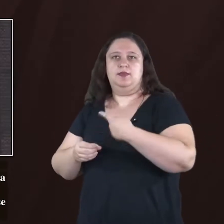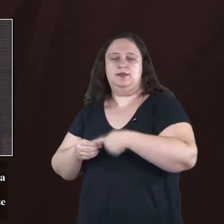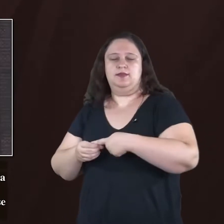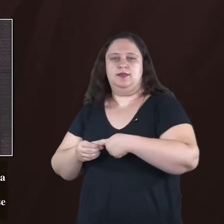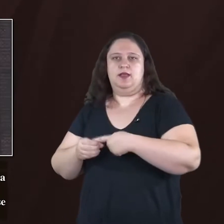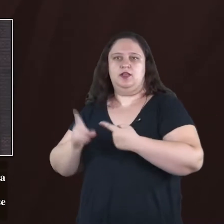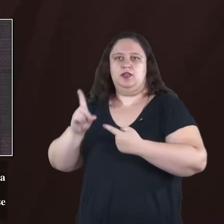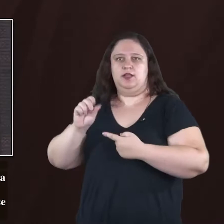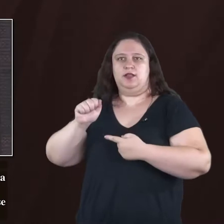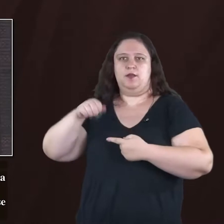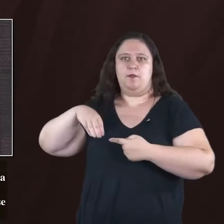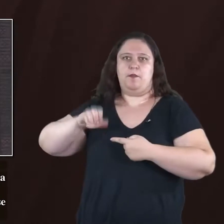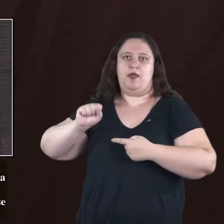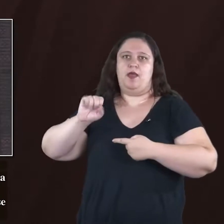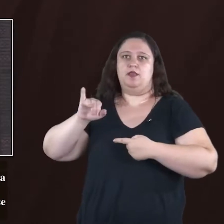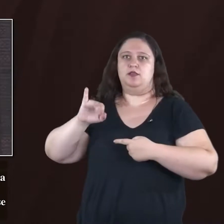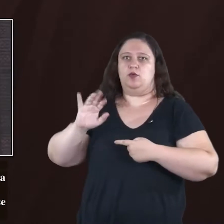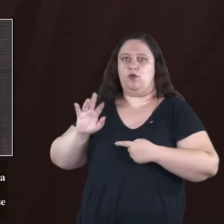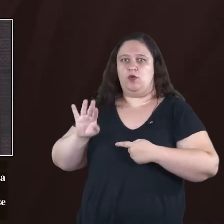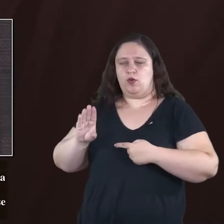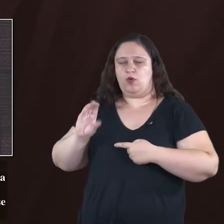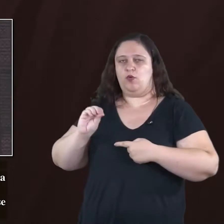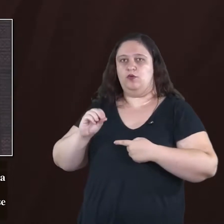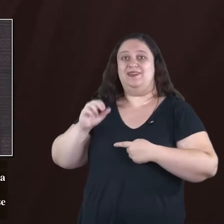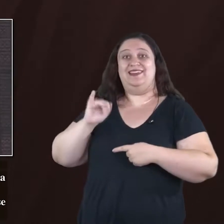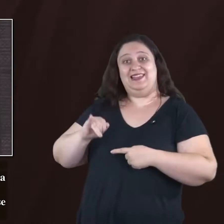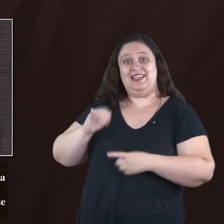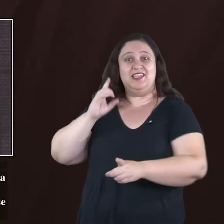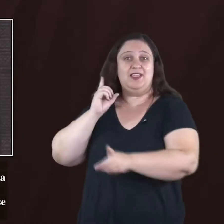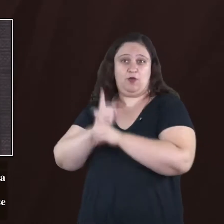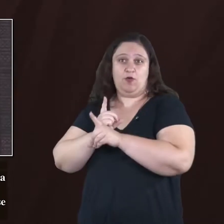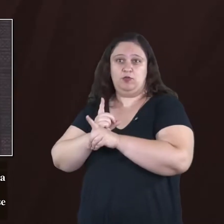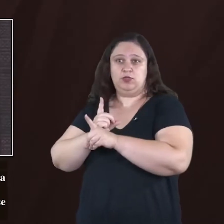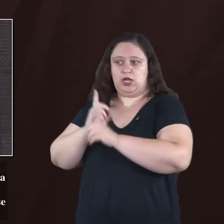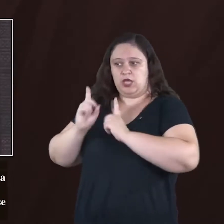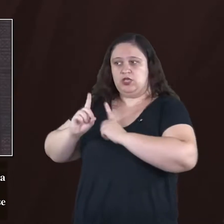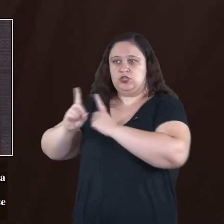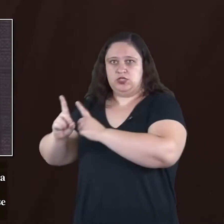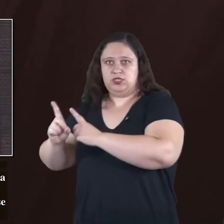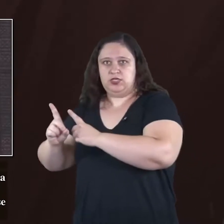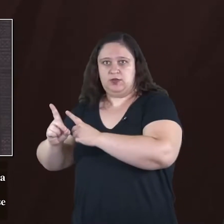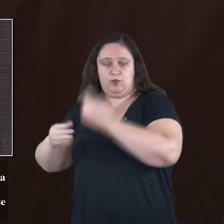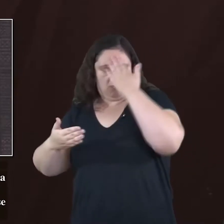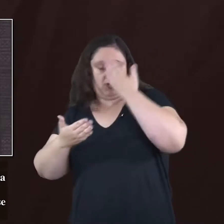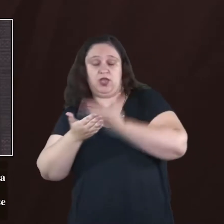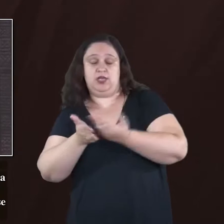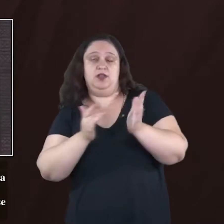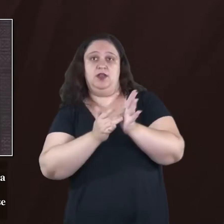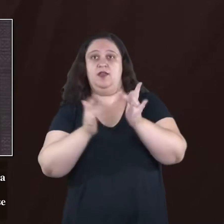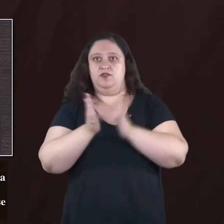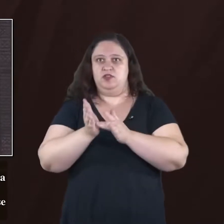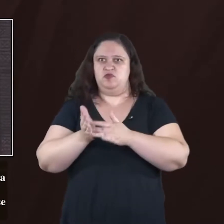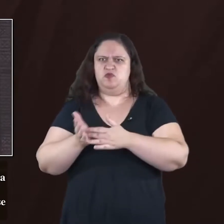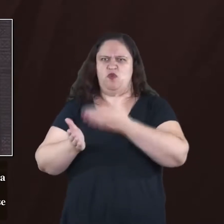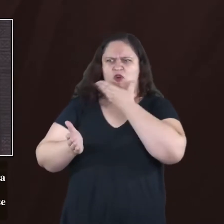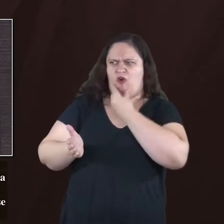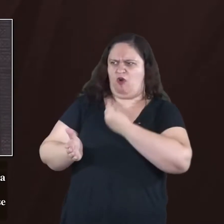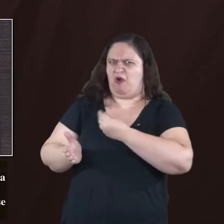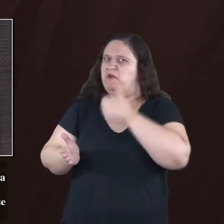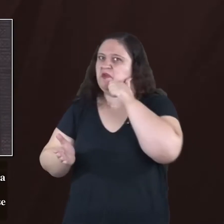caso achasse alguns que eram do caminho, assim homens como mulheres, os